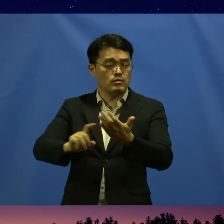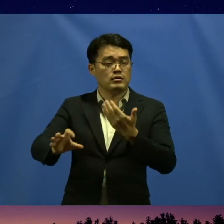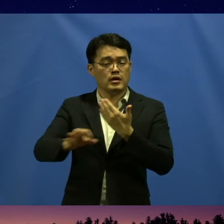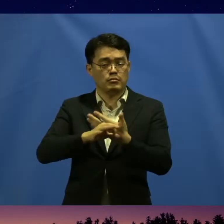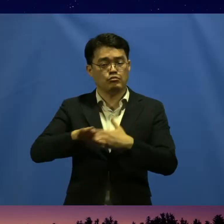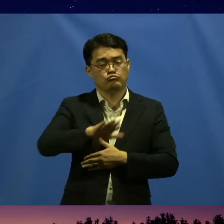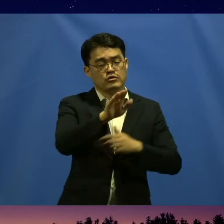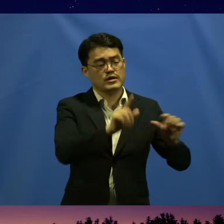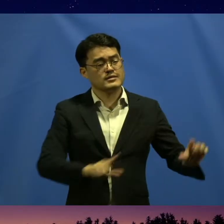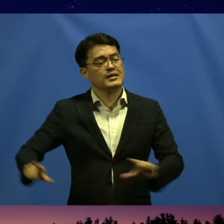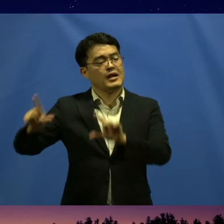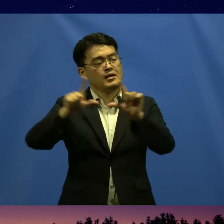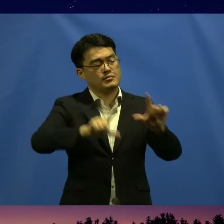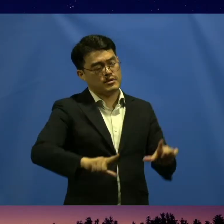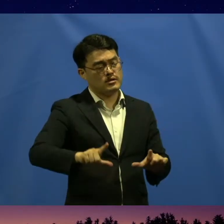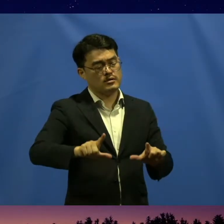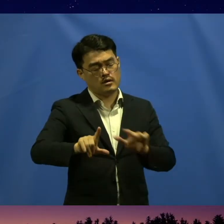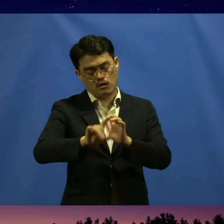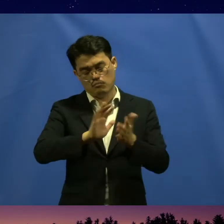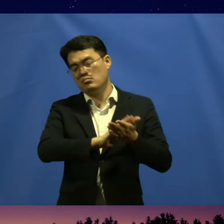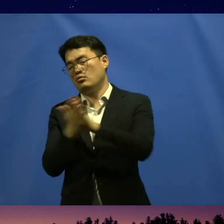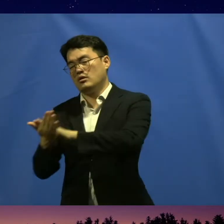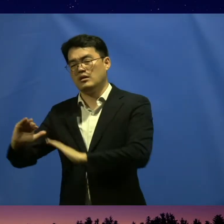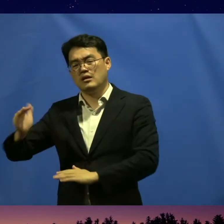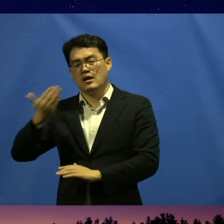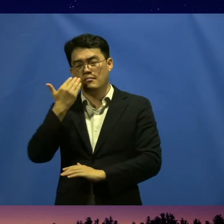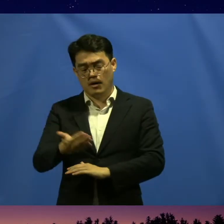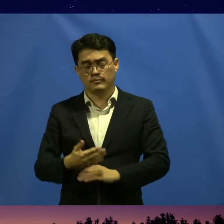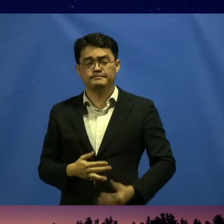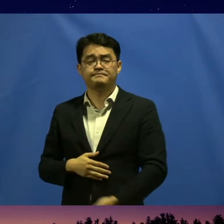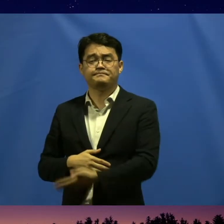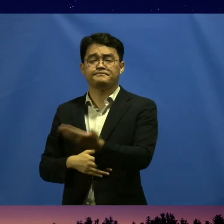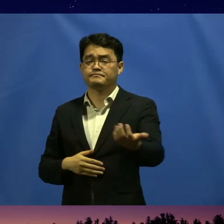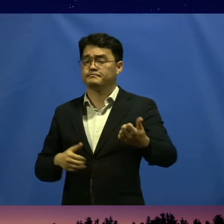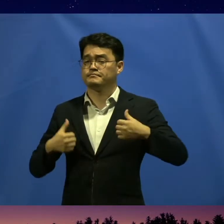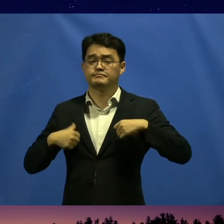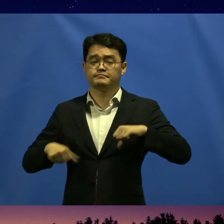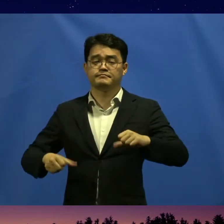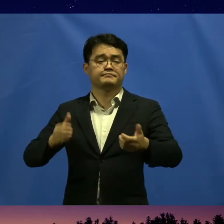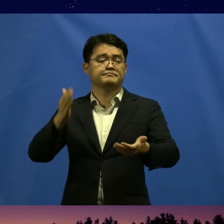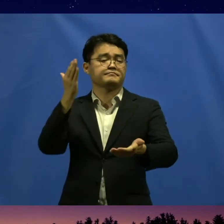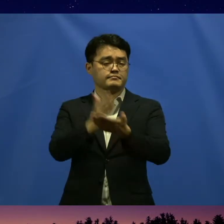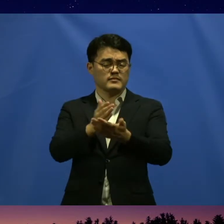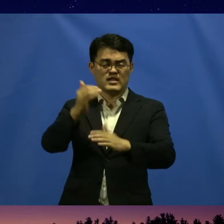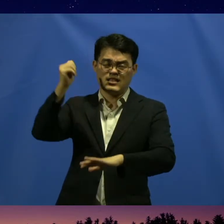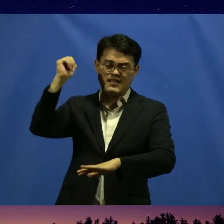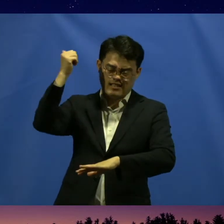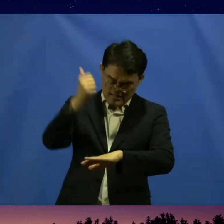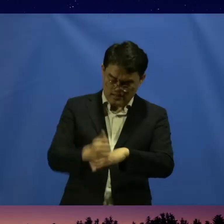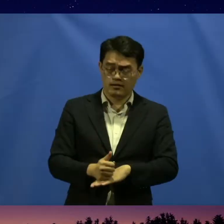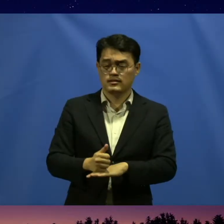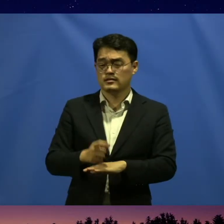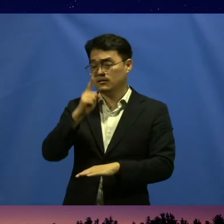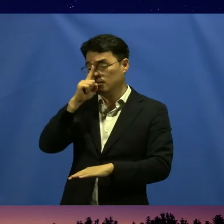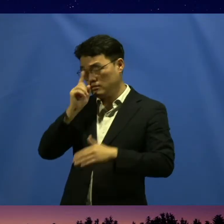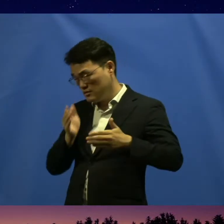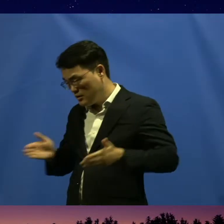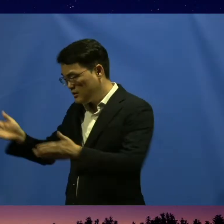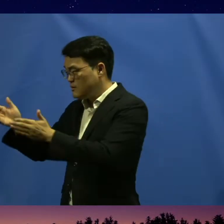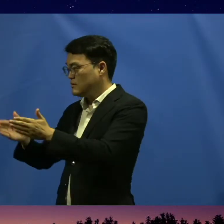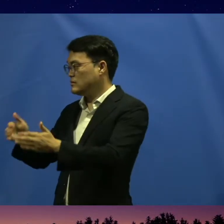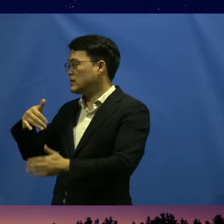달라진다는 말이죠. 여러분, 포기하지 않는 거예요. 포기하지 않는 거예요. 끝까지 그 길을 갈 수 있으면 돼요.